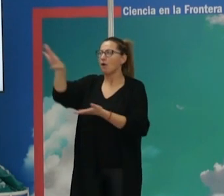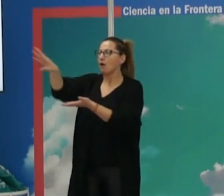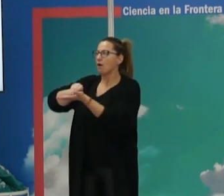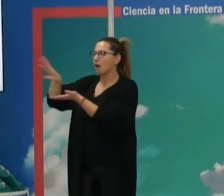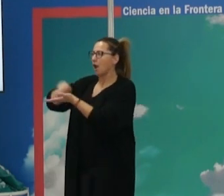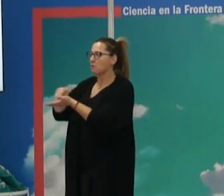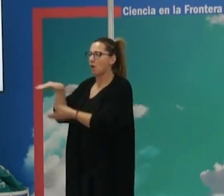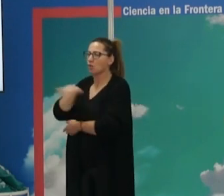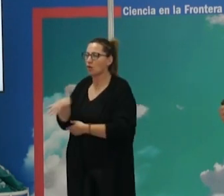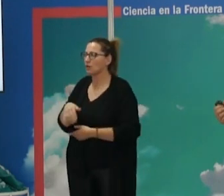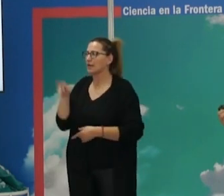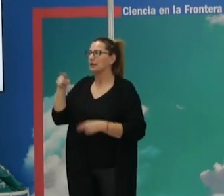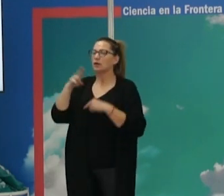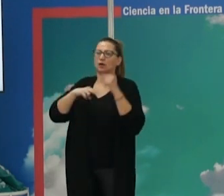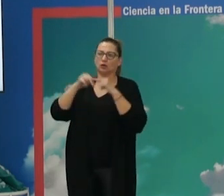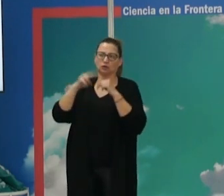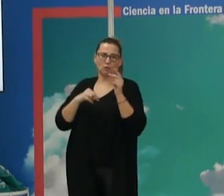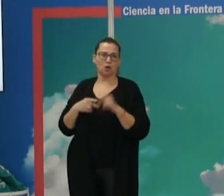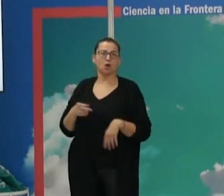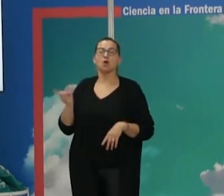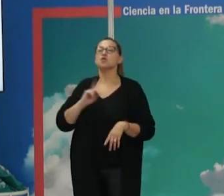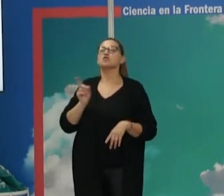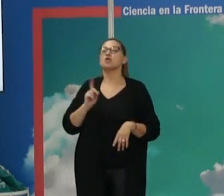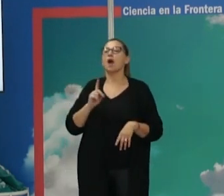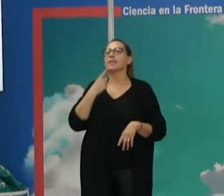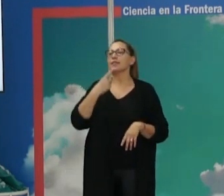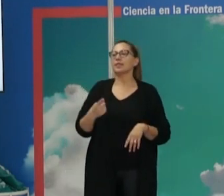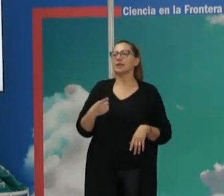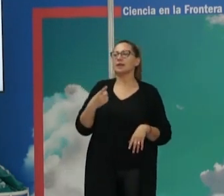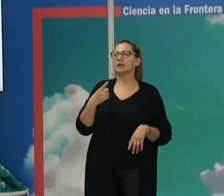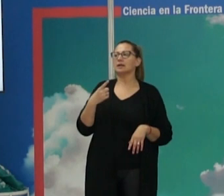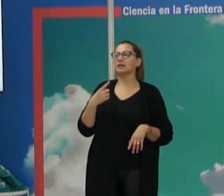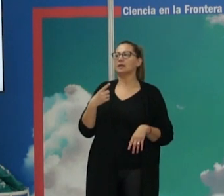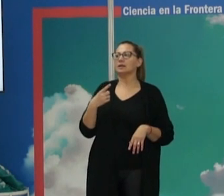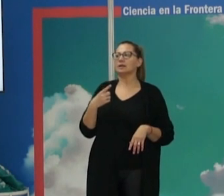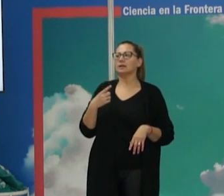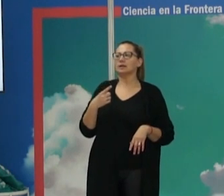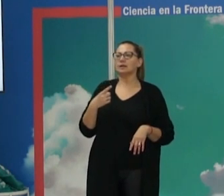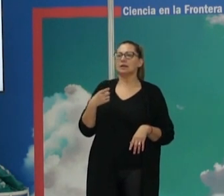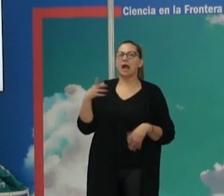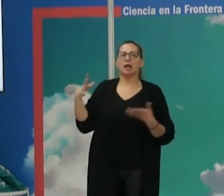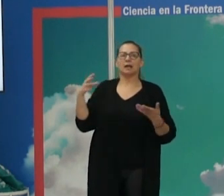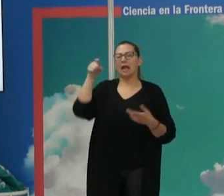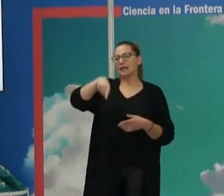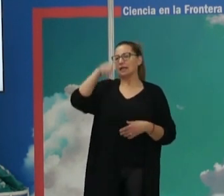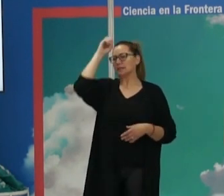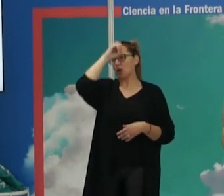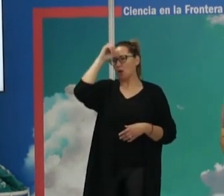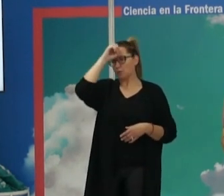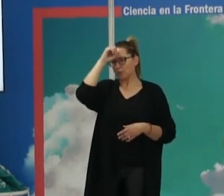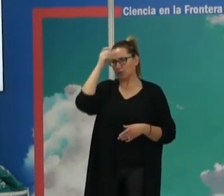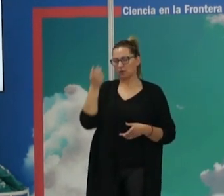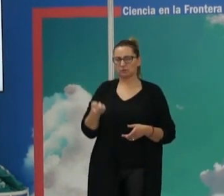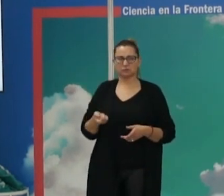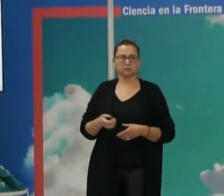nos construimos. No se trata de negar la posibilidad de la verdad ni de conceder a cualquier opinión el mismo valor, esto sería una forma de